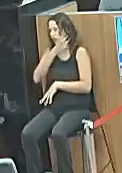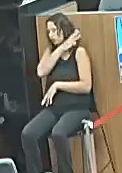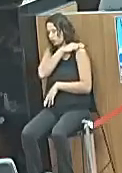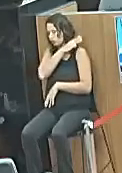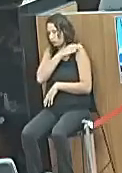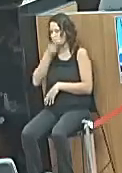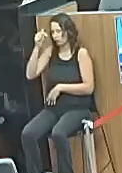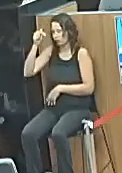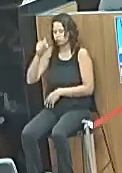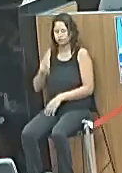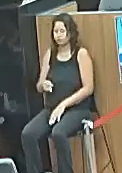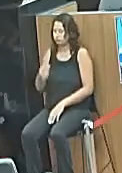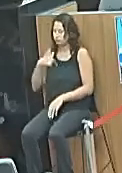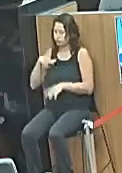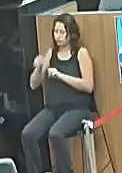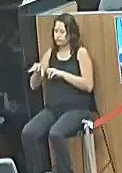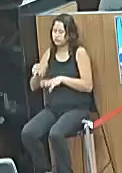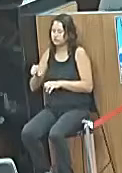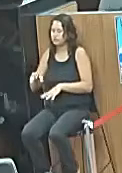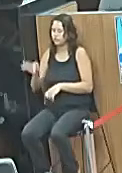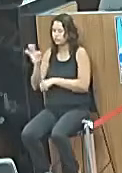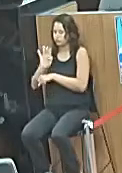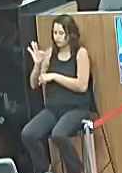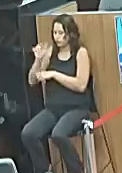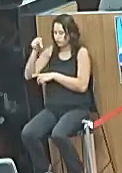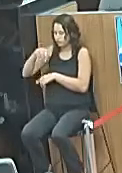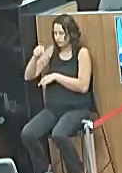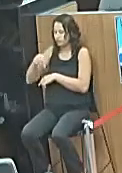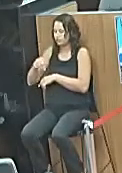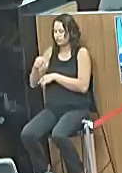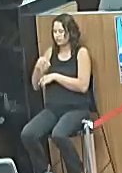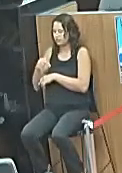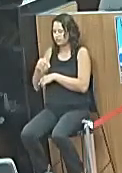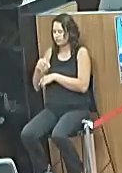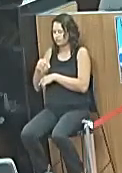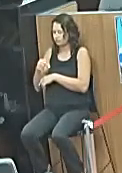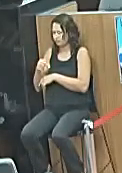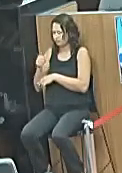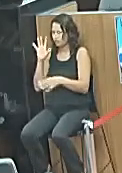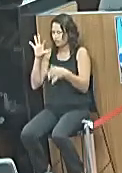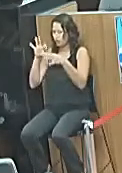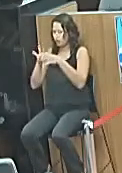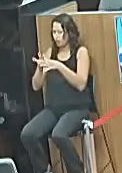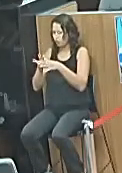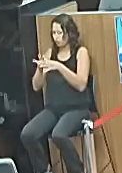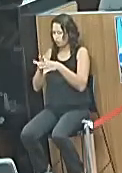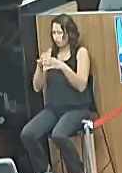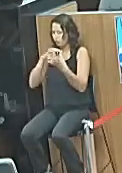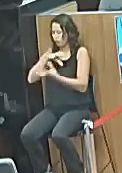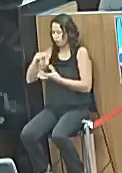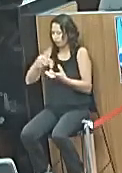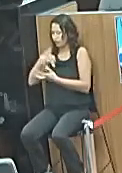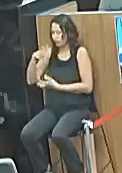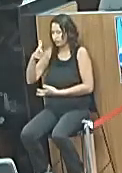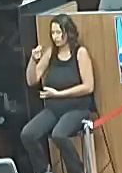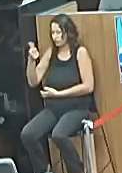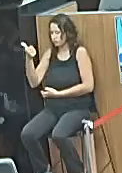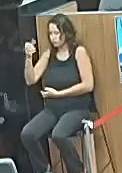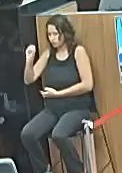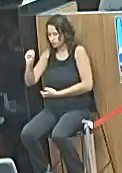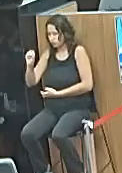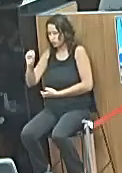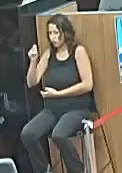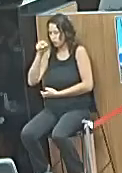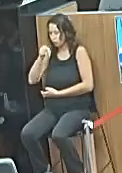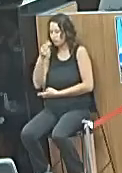solicitamos a aplicação de 85 milhões de reais que constam do acordo de greve de 2018 esse valor deve ser aplicado